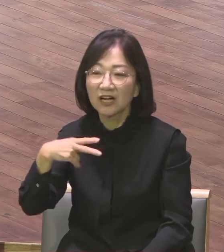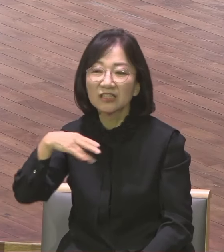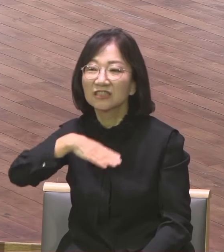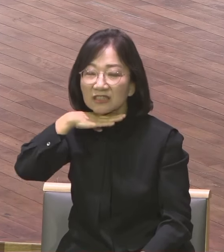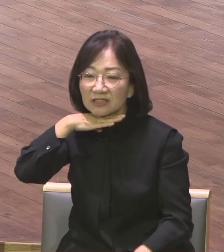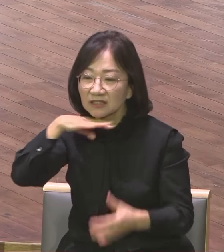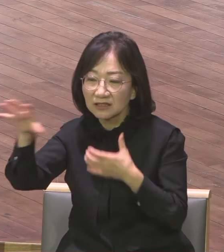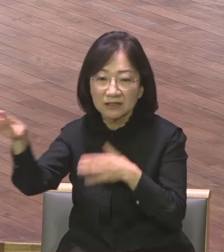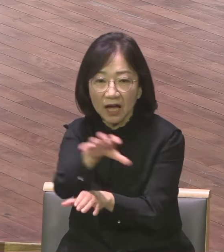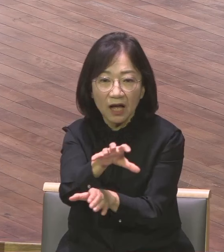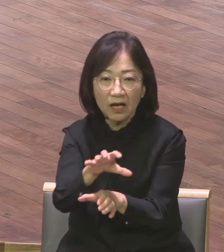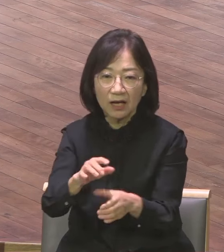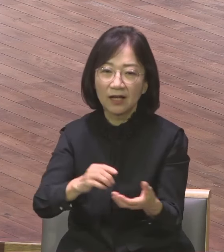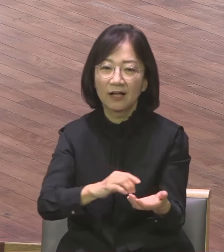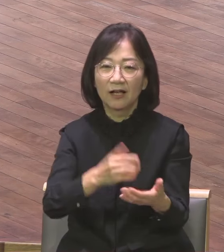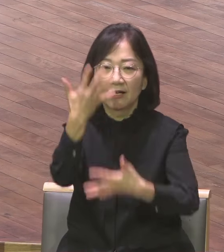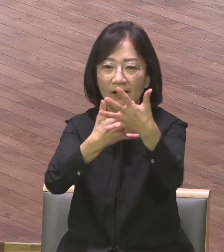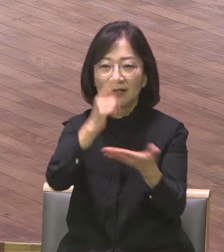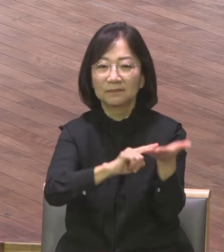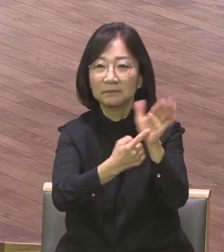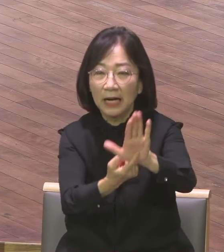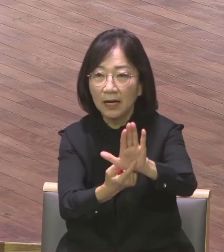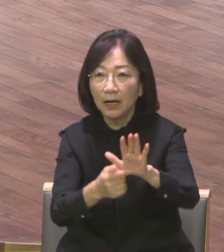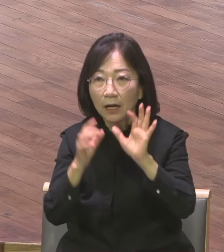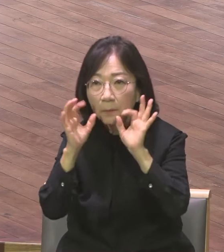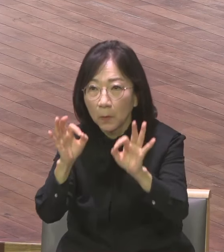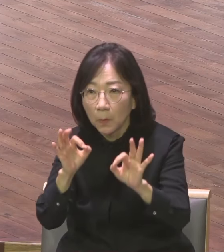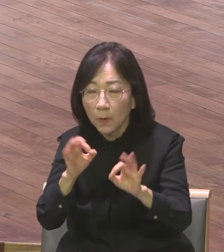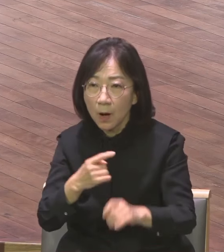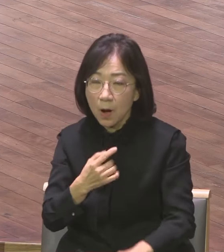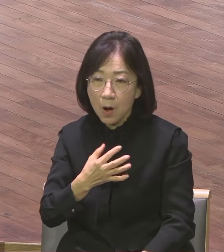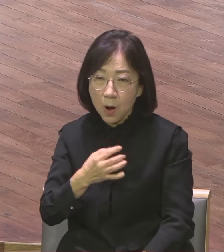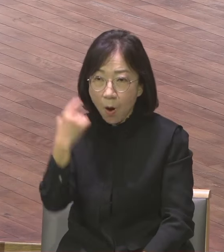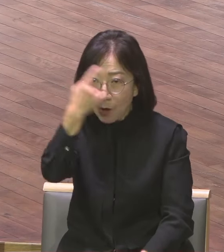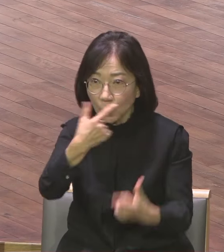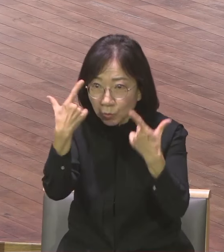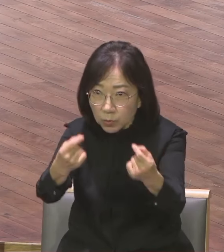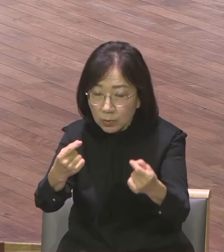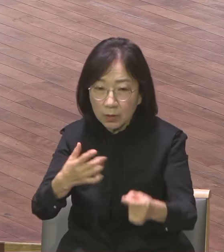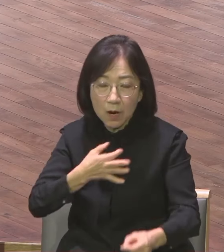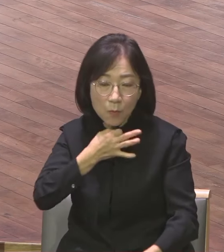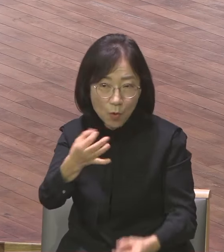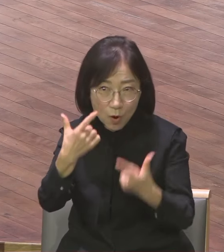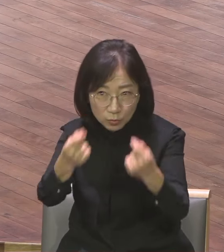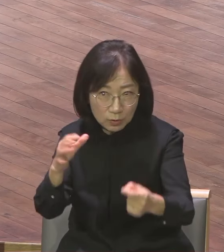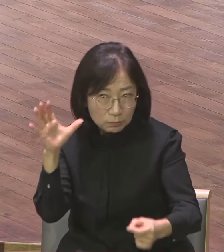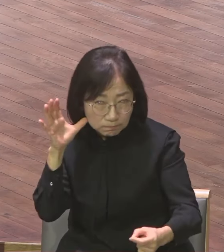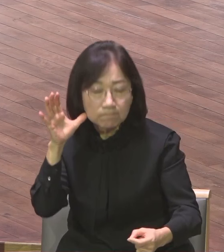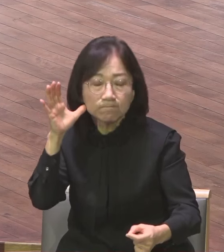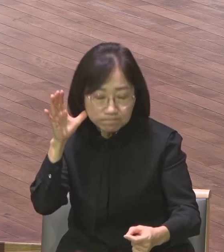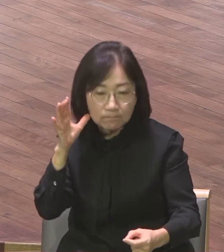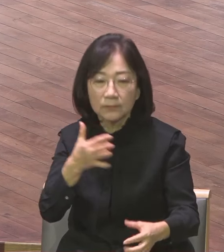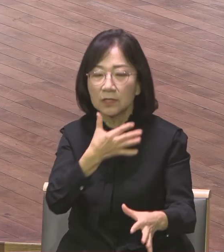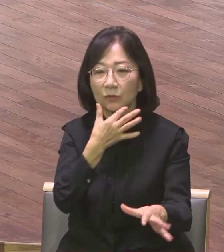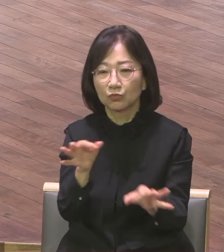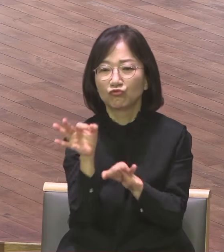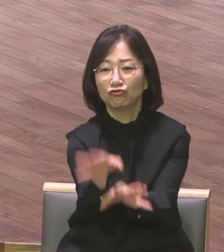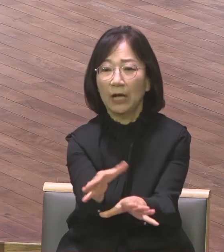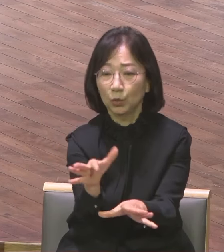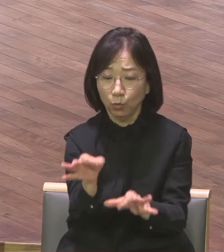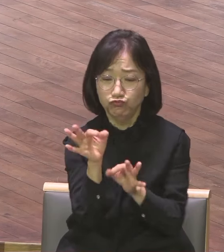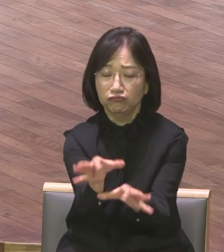하더라고요. 아니 일론 머스크 나고 여기 투자하라 그러니까 안 하겠어요. 근데 이게